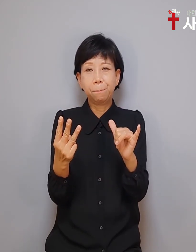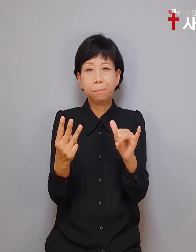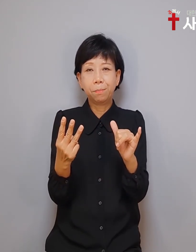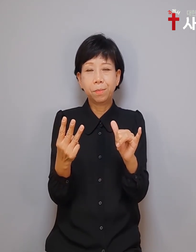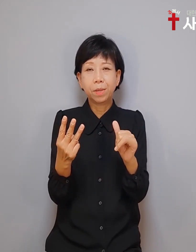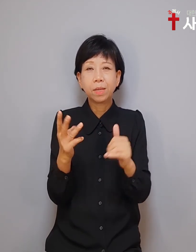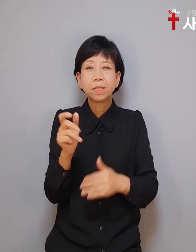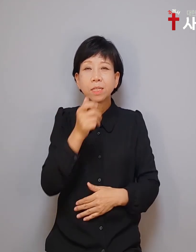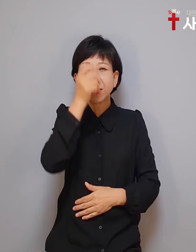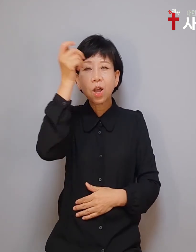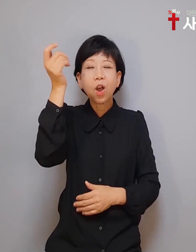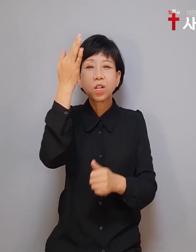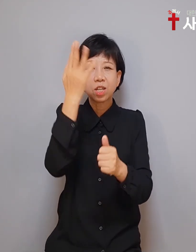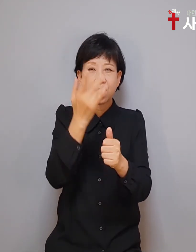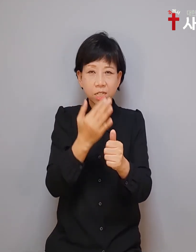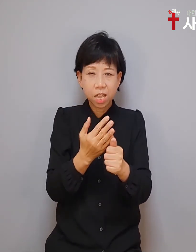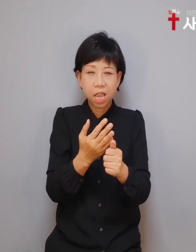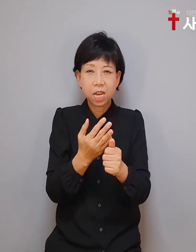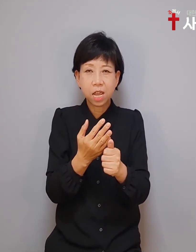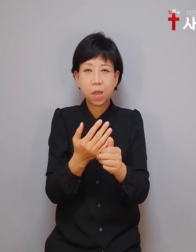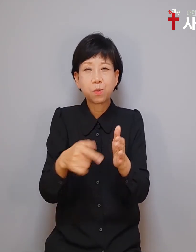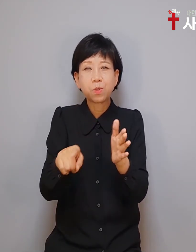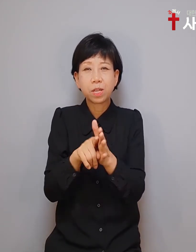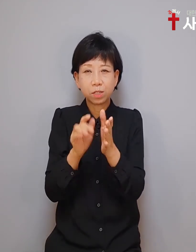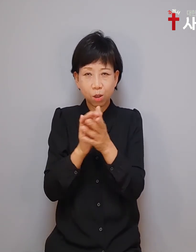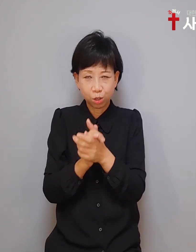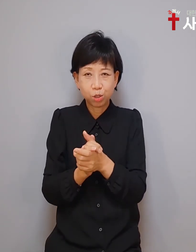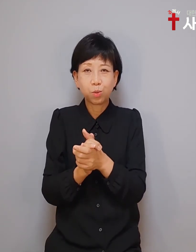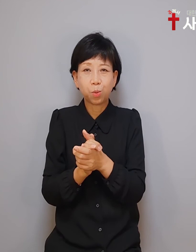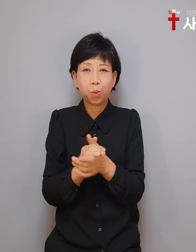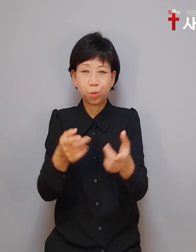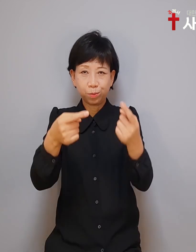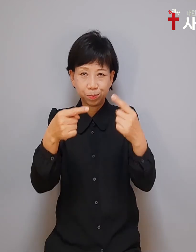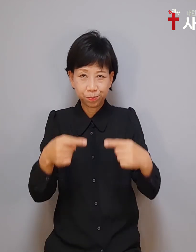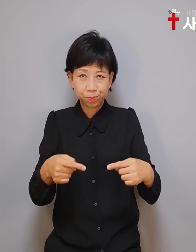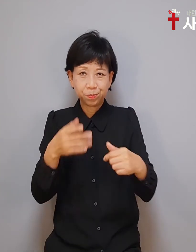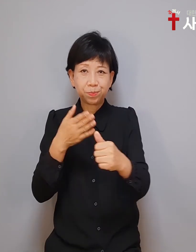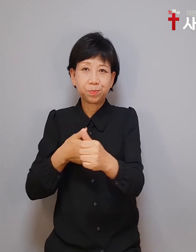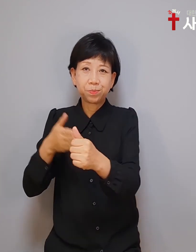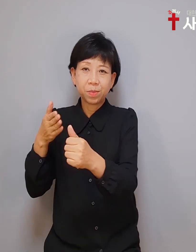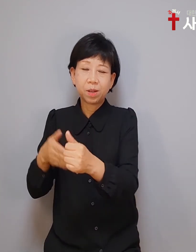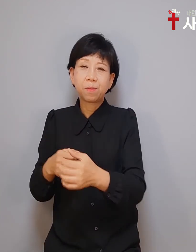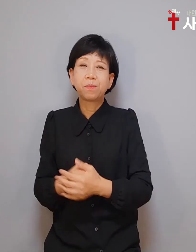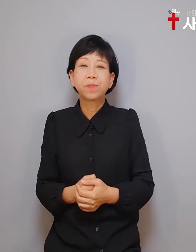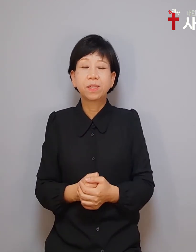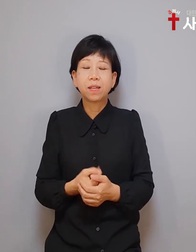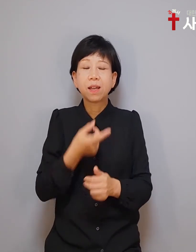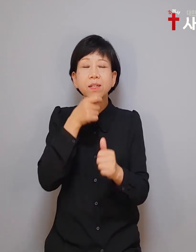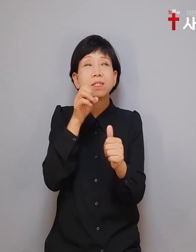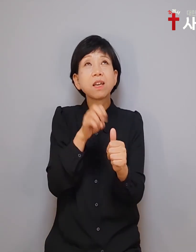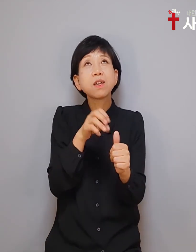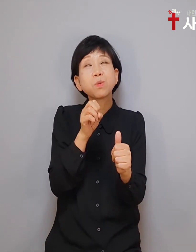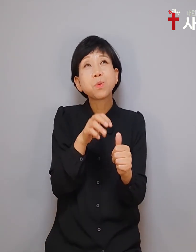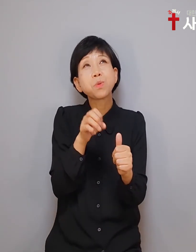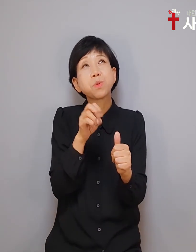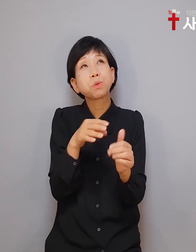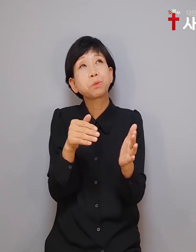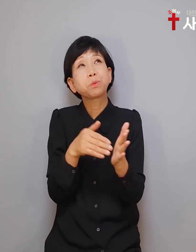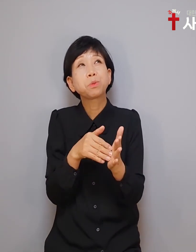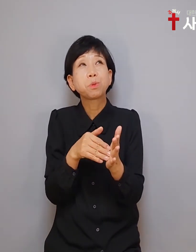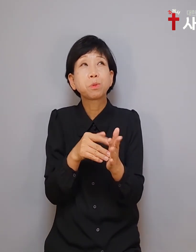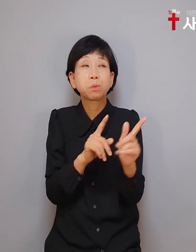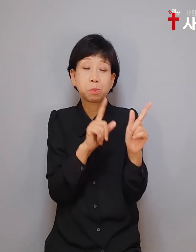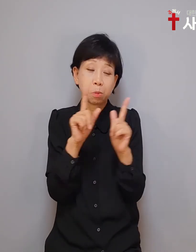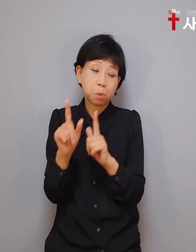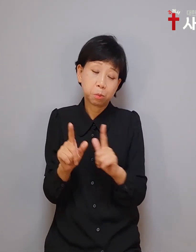기도에 참여해 주셔야 돼요. 아멘. 네. 세례 받았는데 사는 게 똑같은